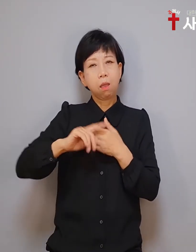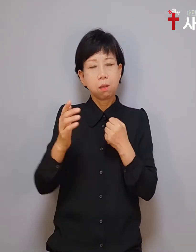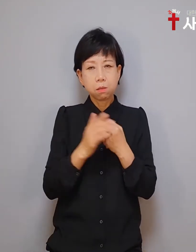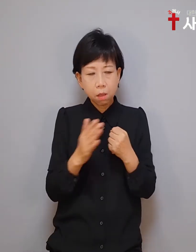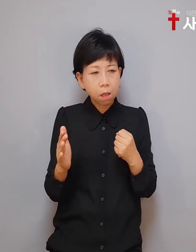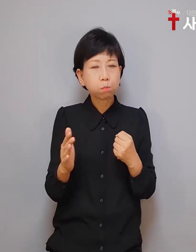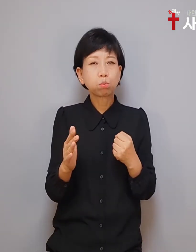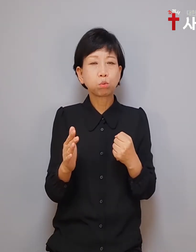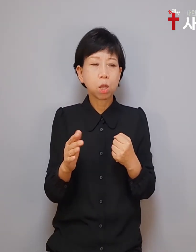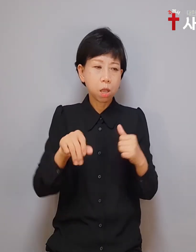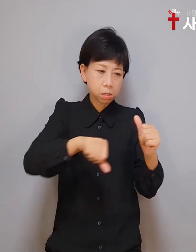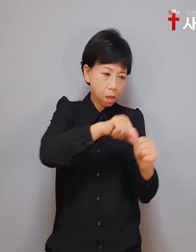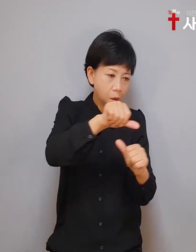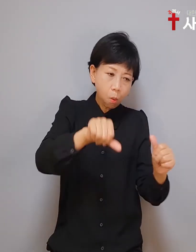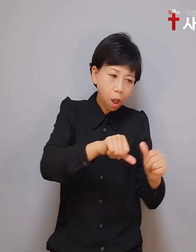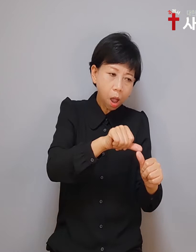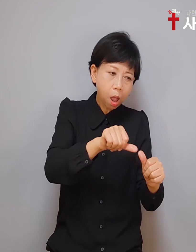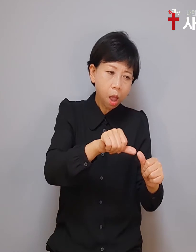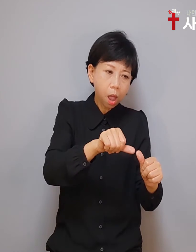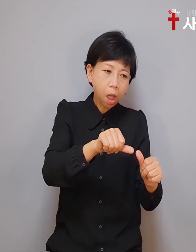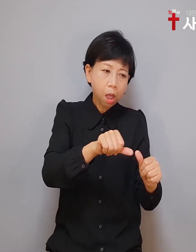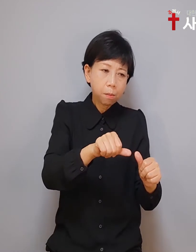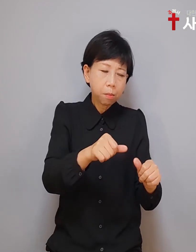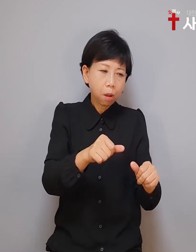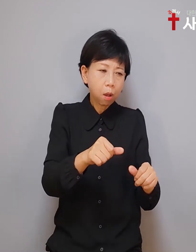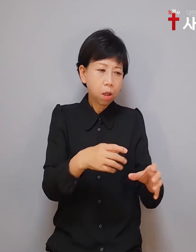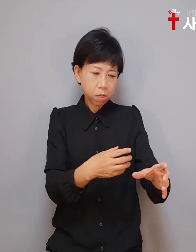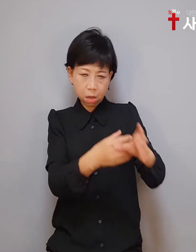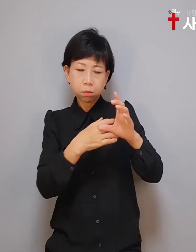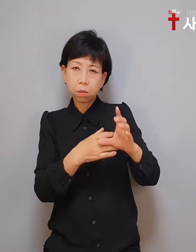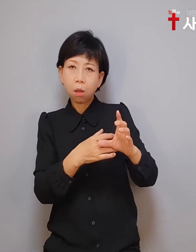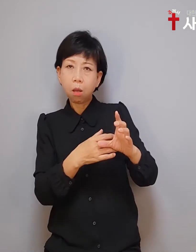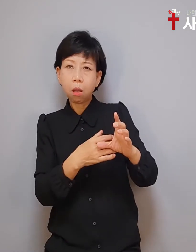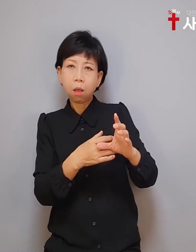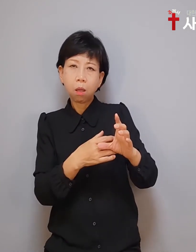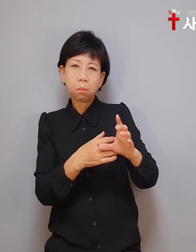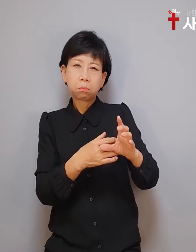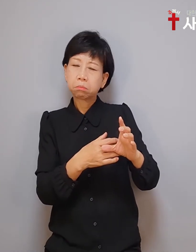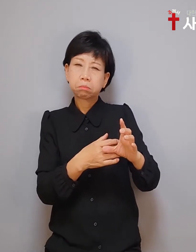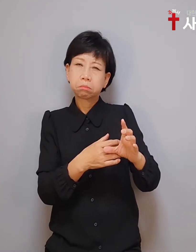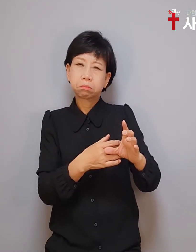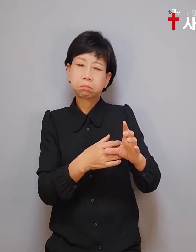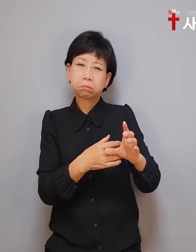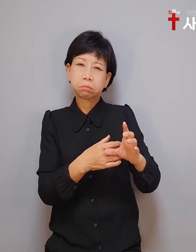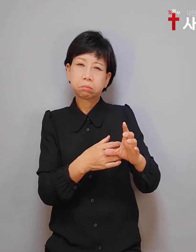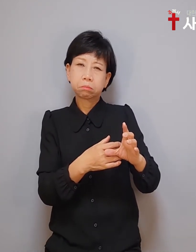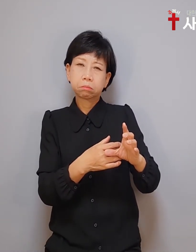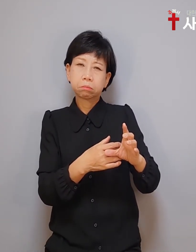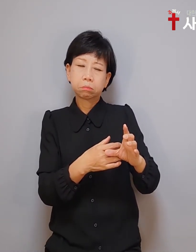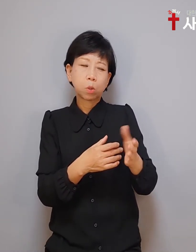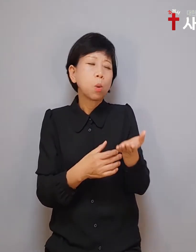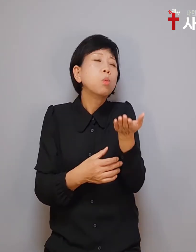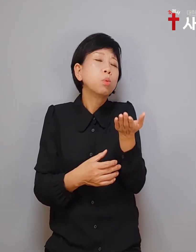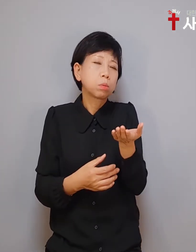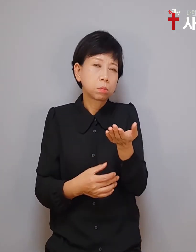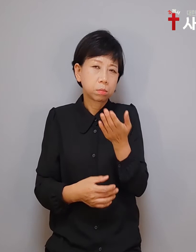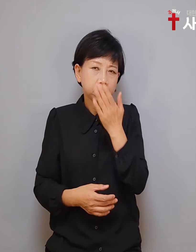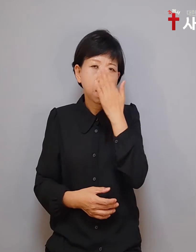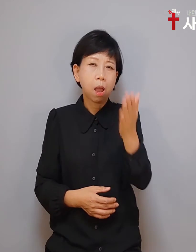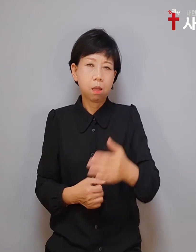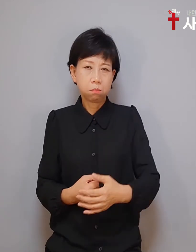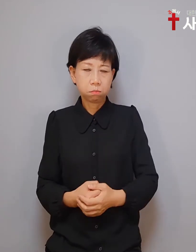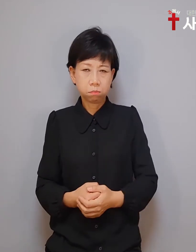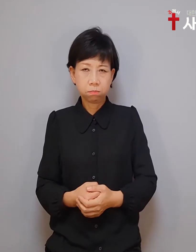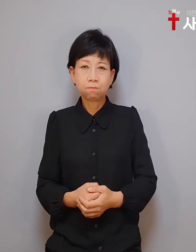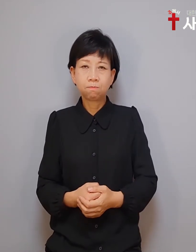어떤 상황이, 그 어떤 누군가가 우리를 대적하겠습니까? 게임이 안 되는 거예요. 빌립보서